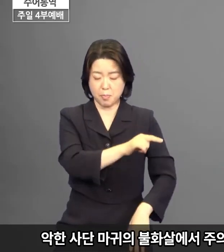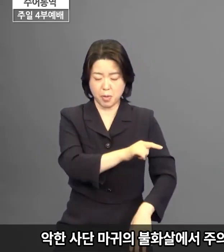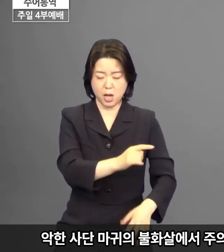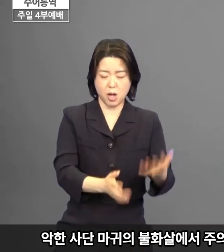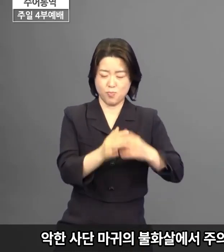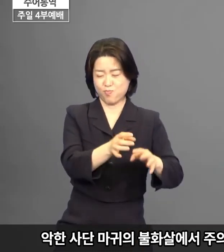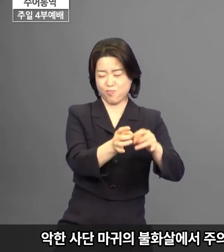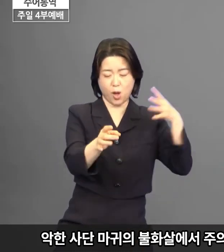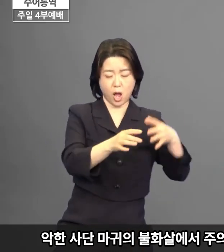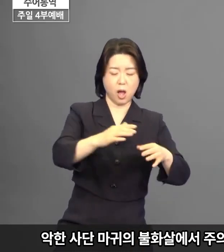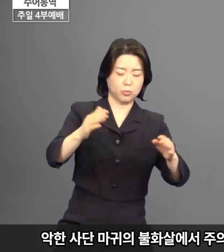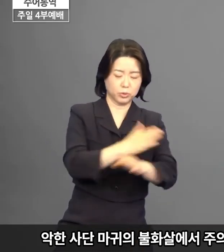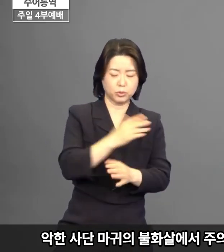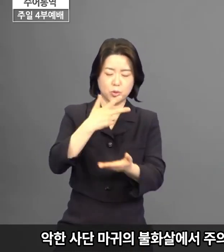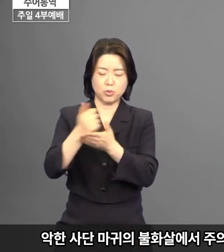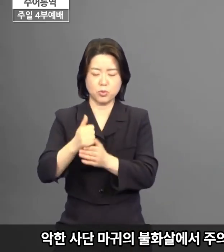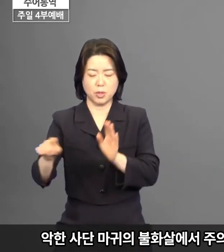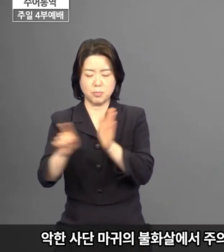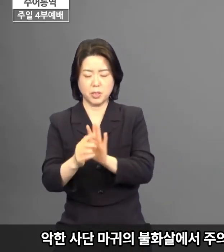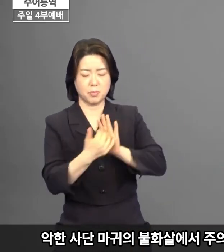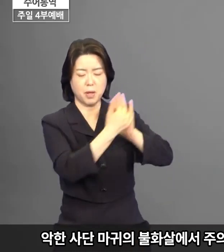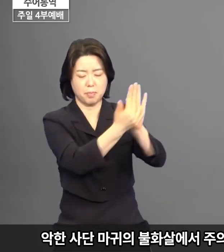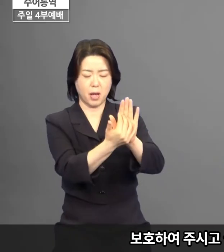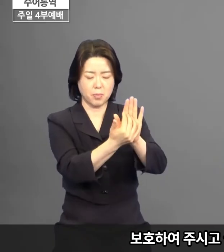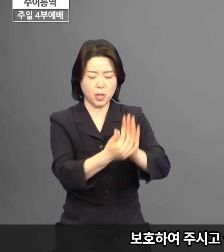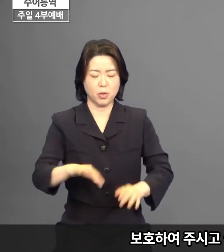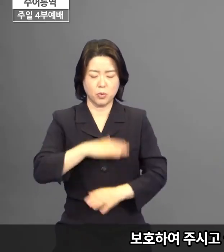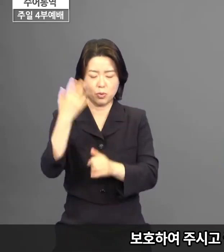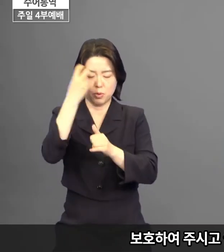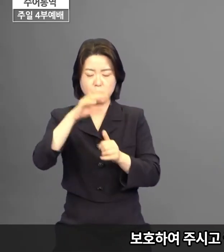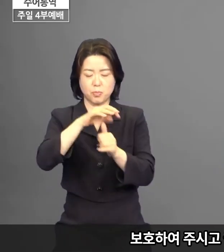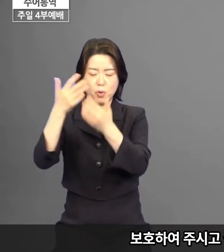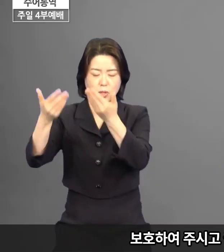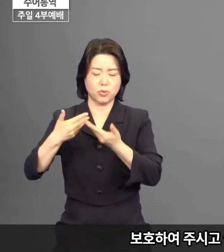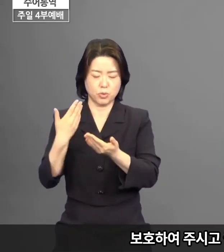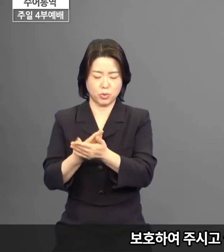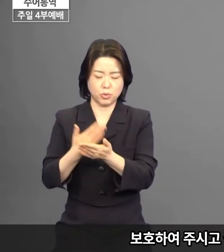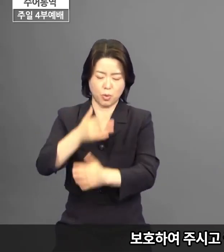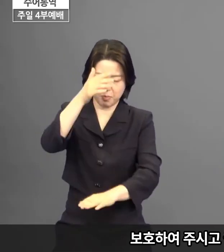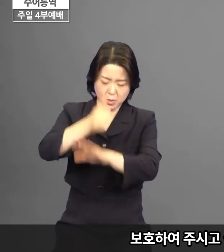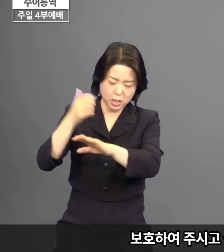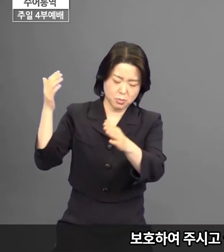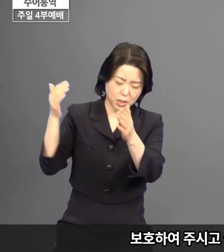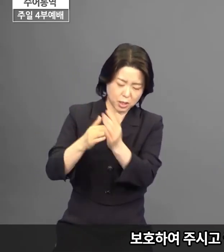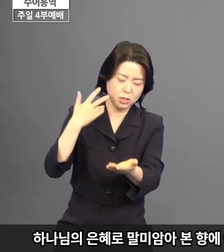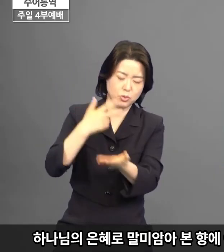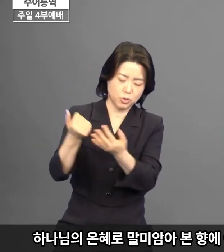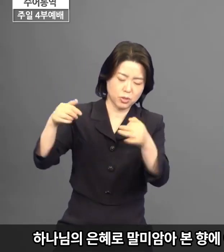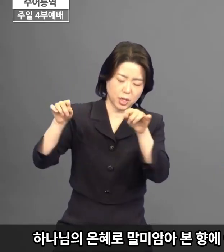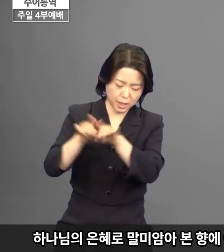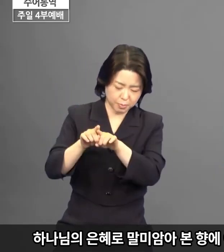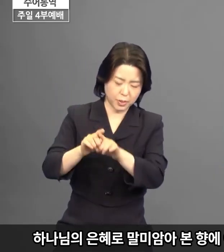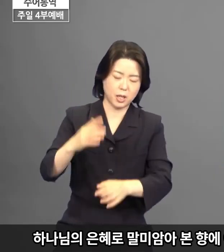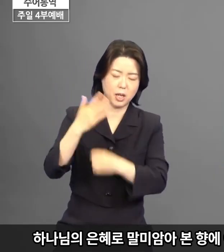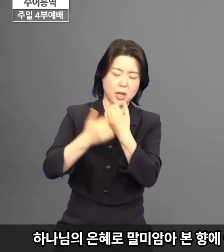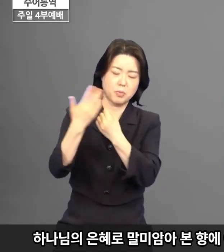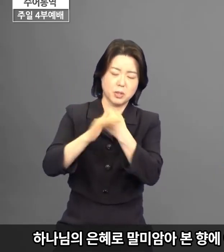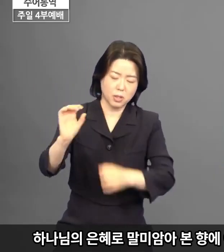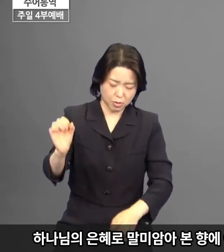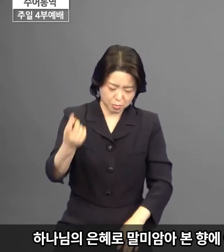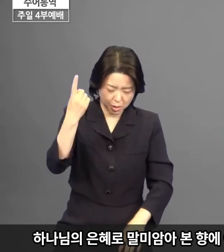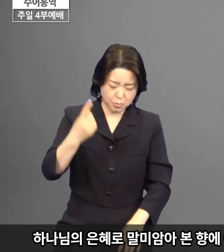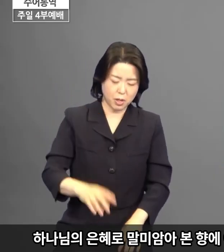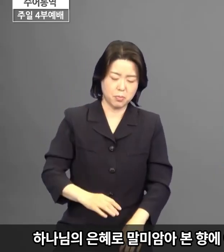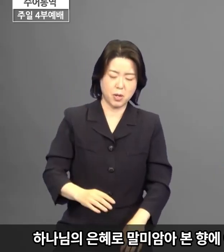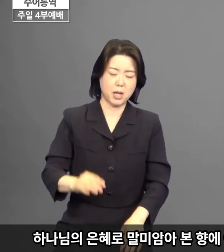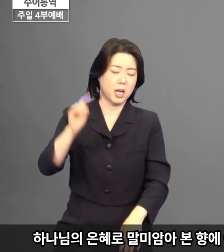불화살에서 주의 믿음의 방패로 하나님 건져주시고 보호해 주시고 끝까지 주님과 함께 하나님의 은혜로 말미암아